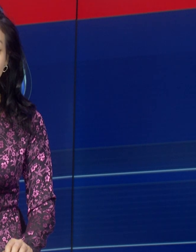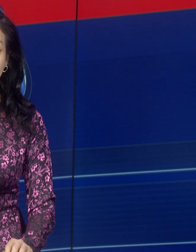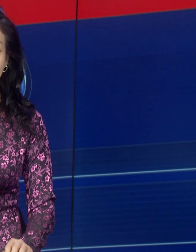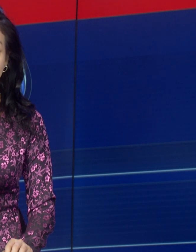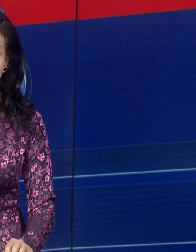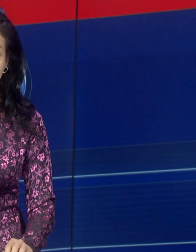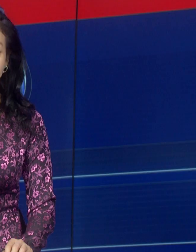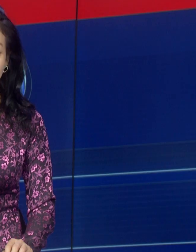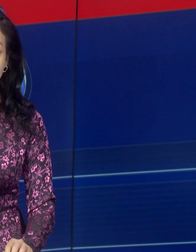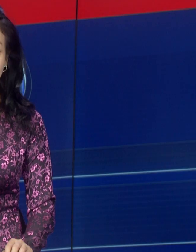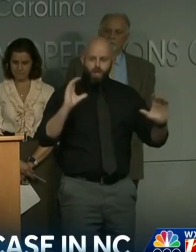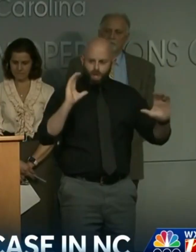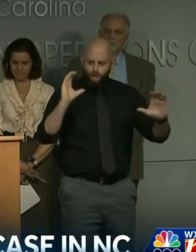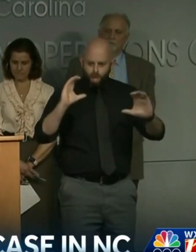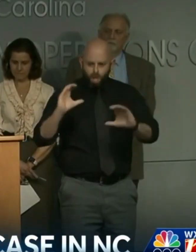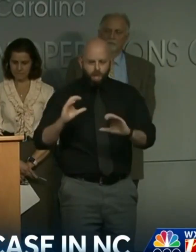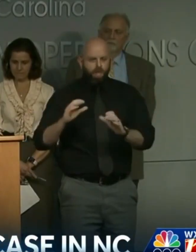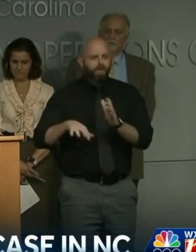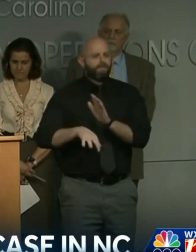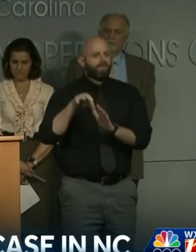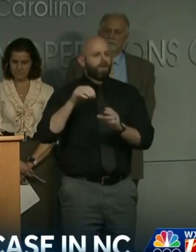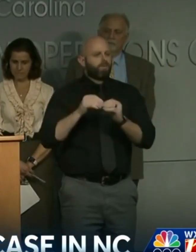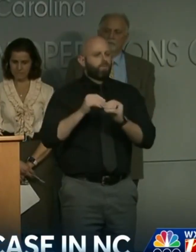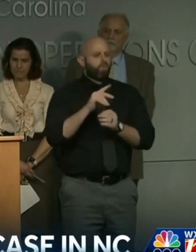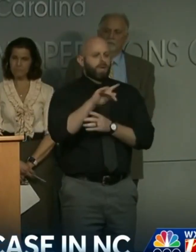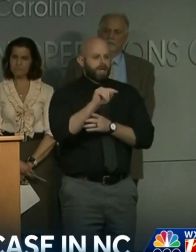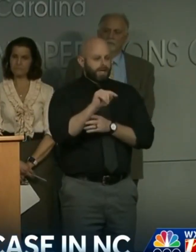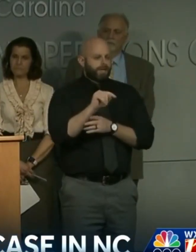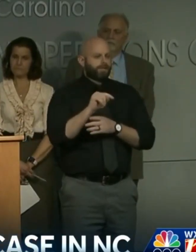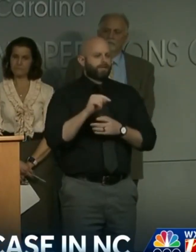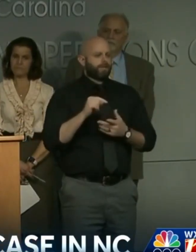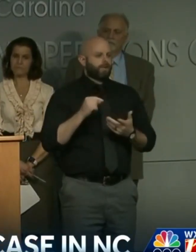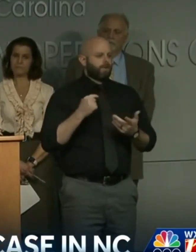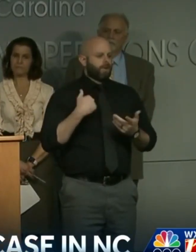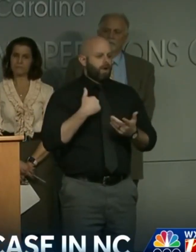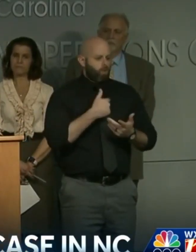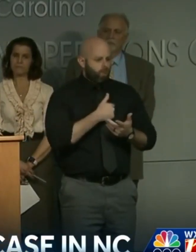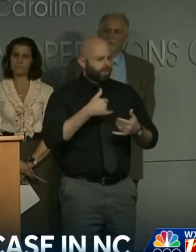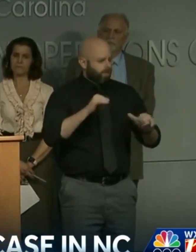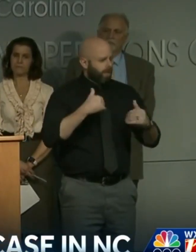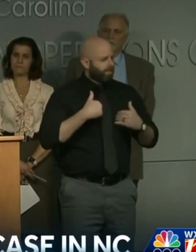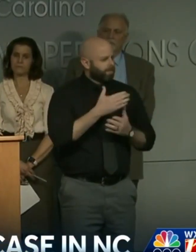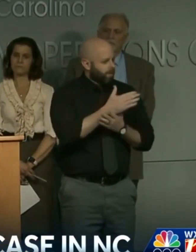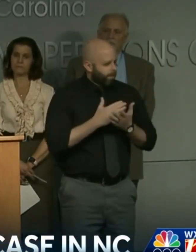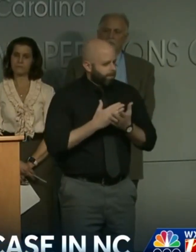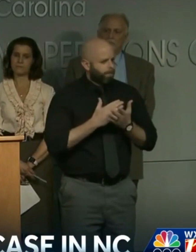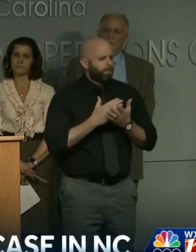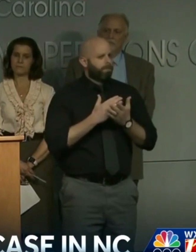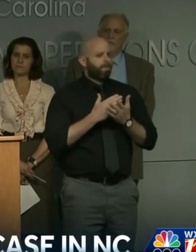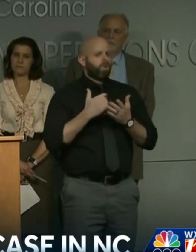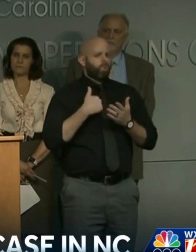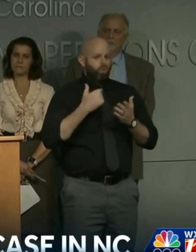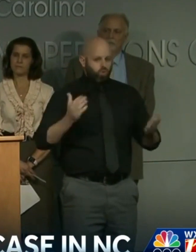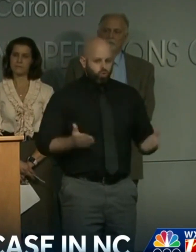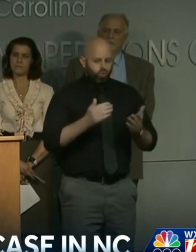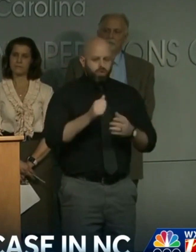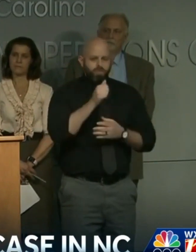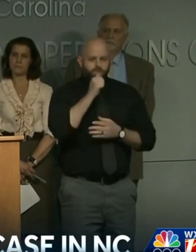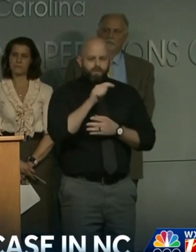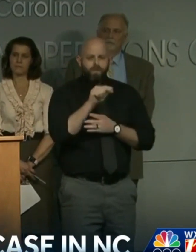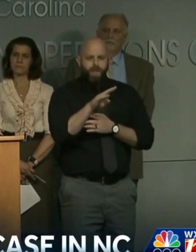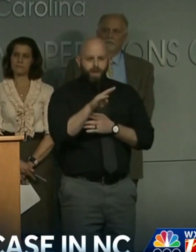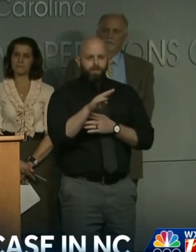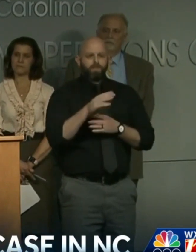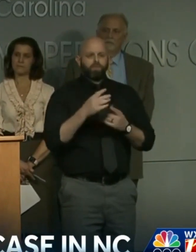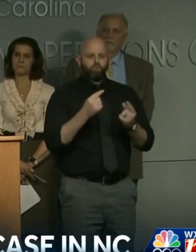tối thứ Năm ngày 5 tháng 3. Phát ngôn nhân Bộ Y tế cho biết, bệnh nhân vừa mới ngã bệnh được xác nhận là cư dân